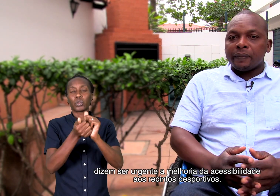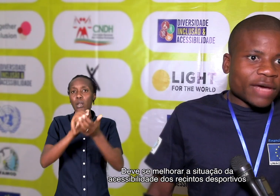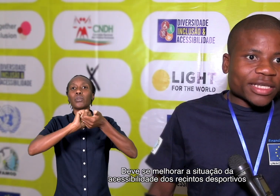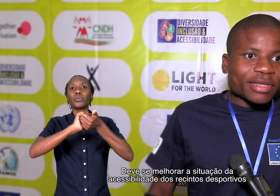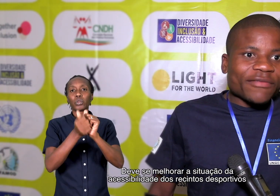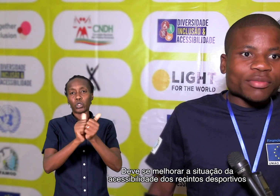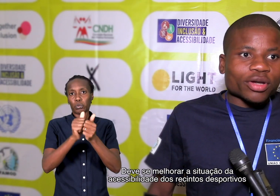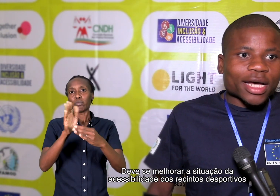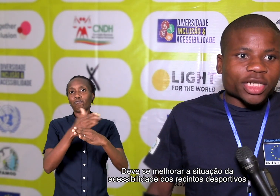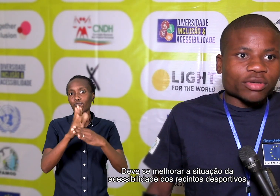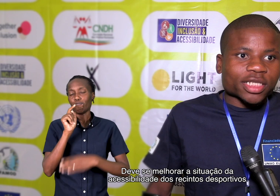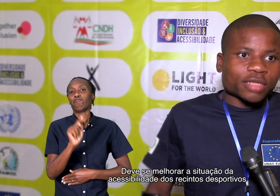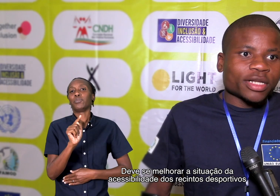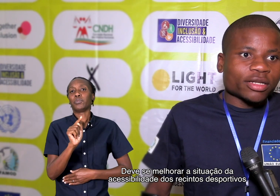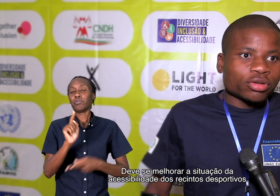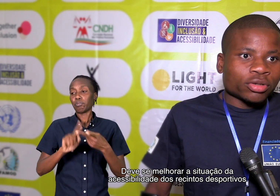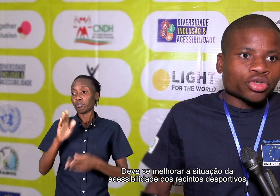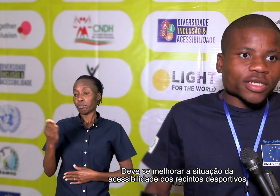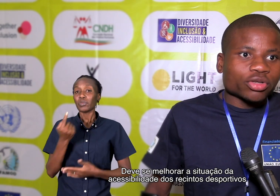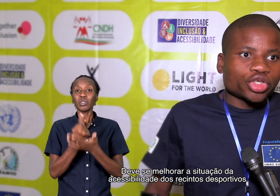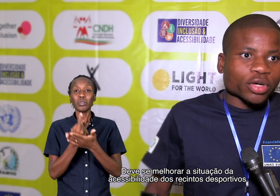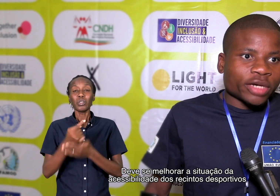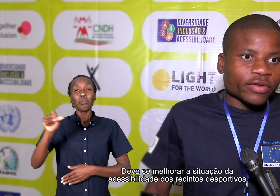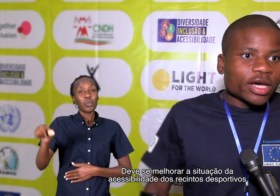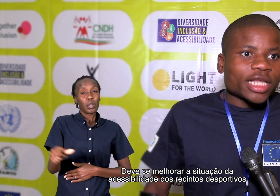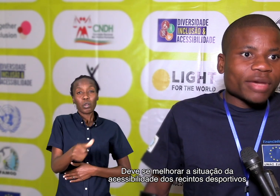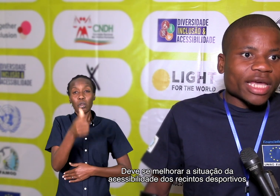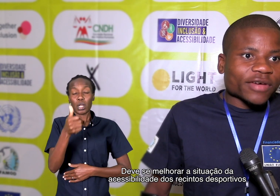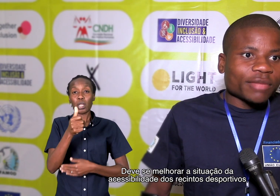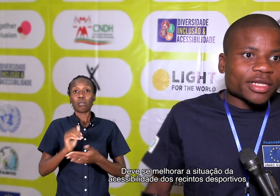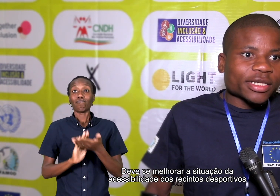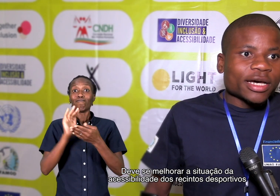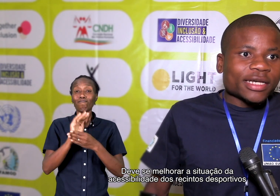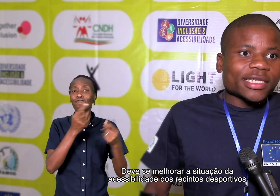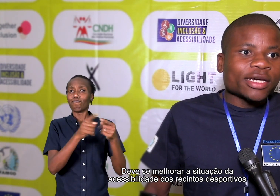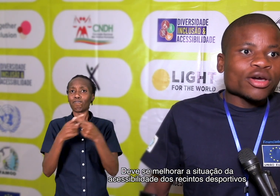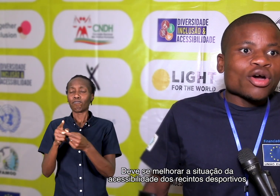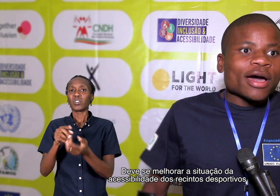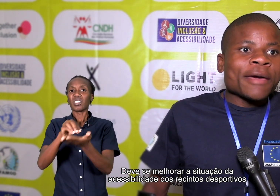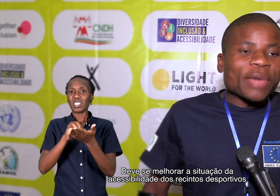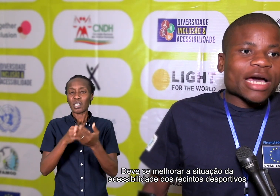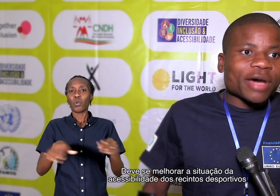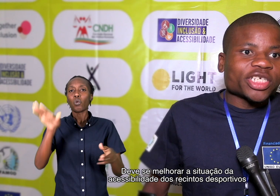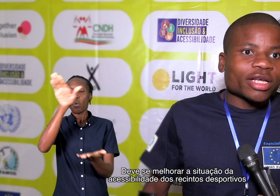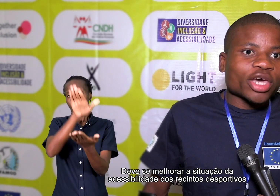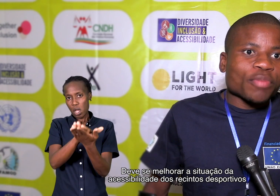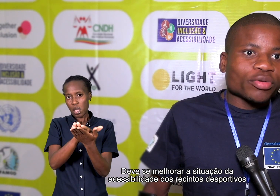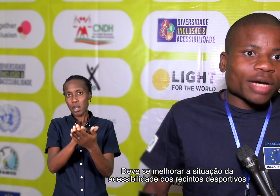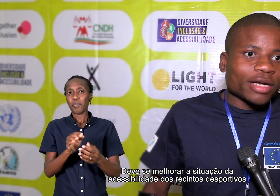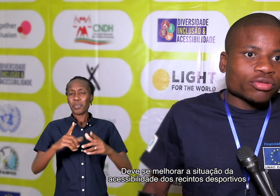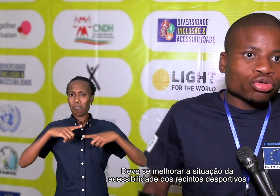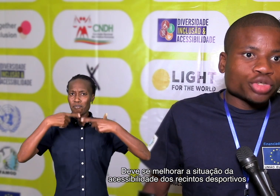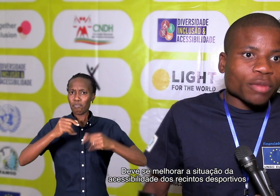desportivos. Deve-se melhorar a questão da acessibilidade dos recintos desportivos e também deve realmente se empenhar mais naquilo que é o